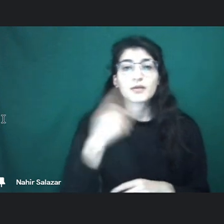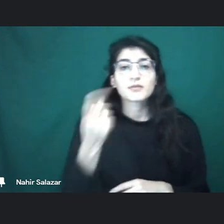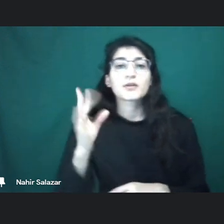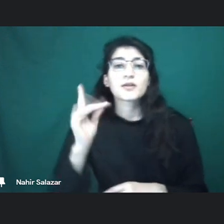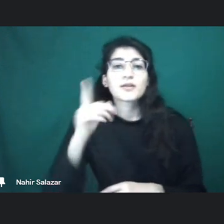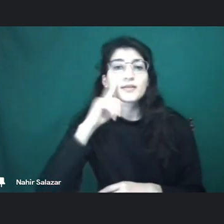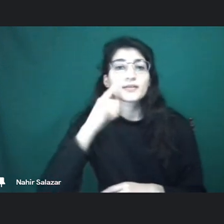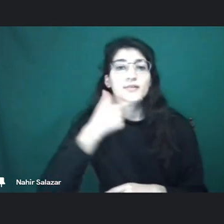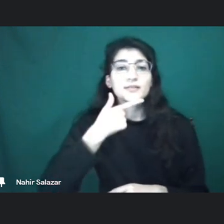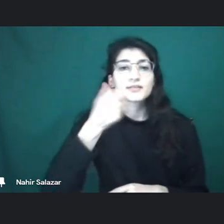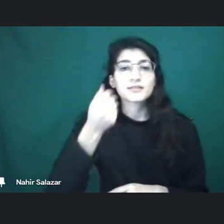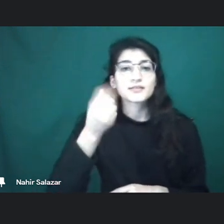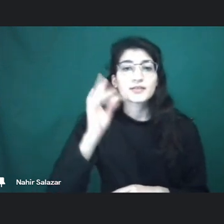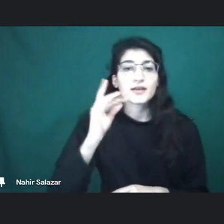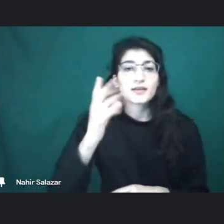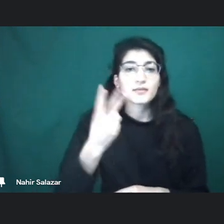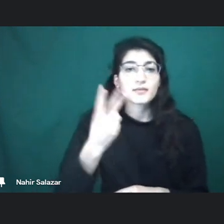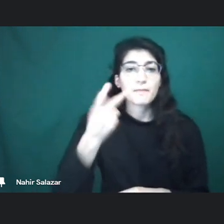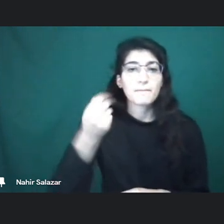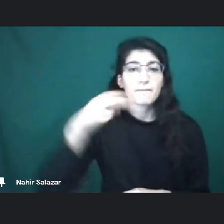Individuals.